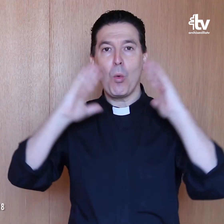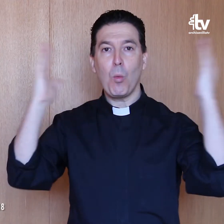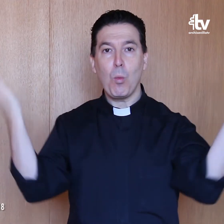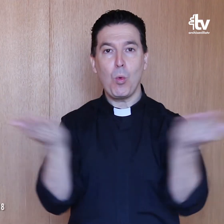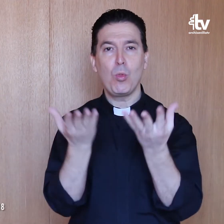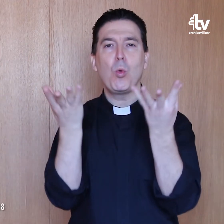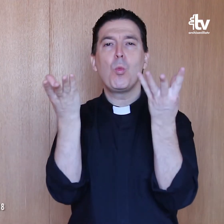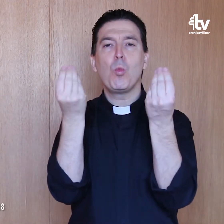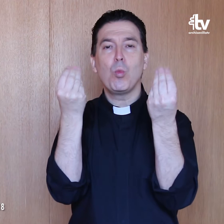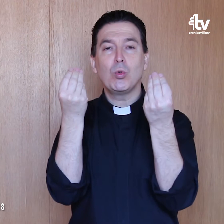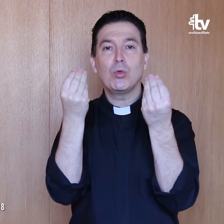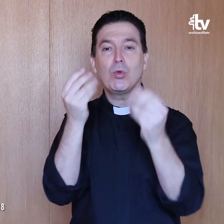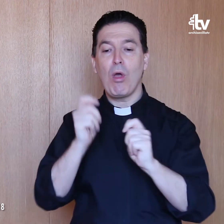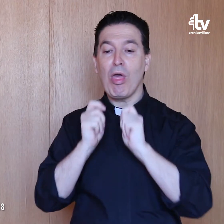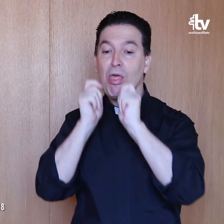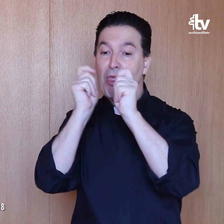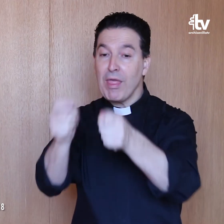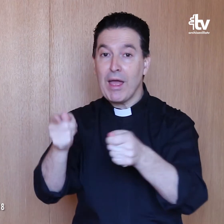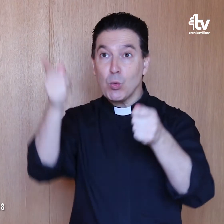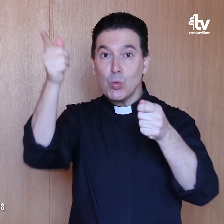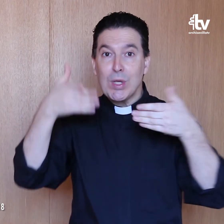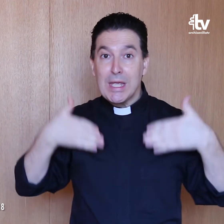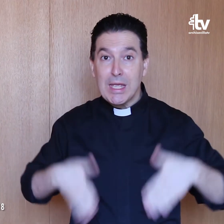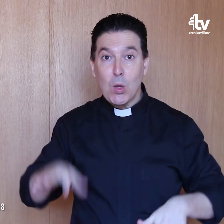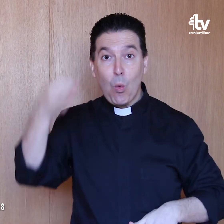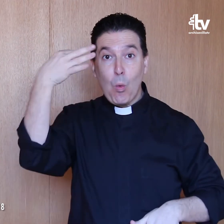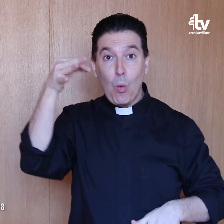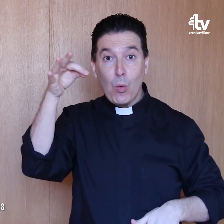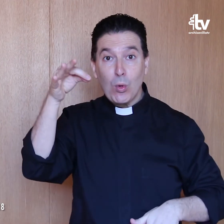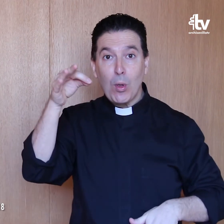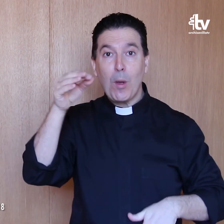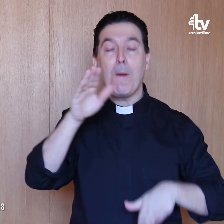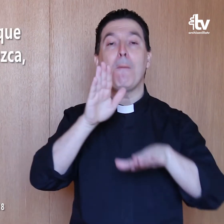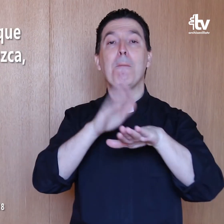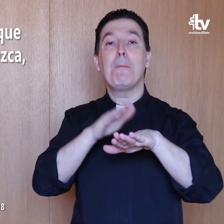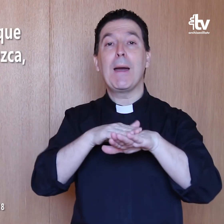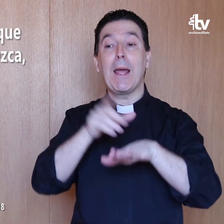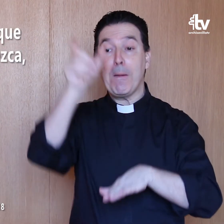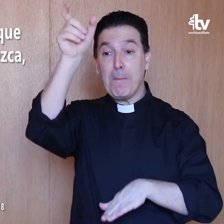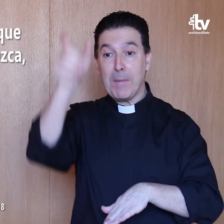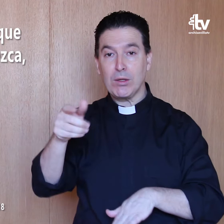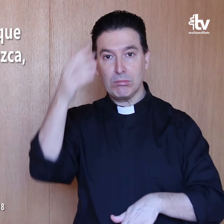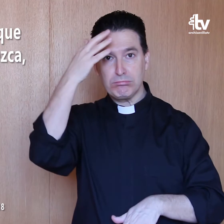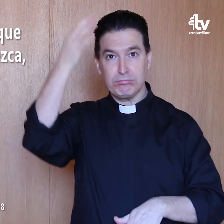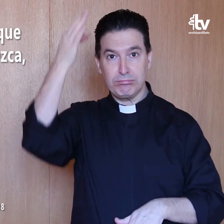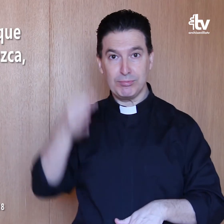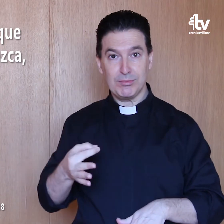que entregó a su unigénito para que todo el que cree en él